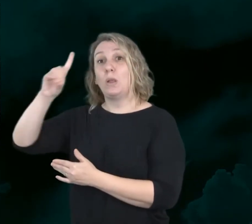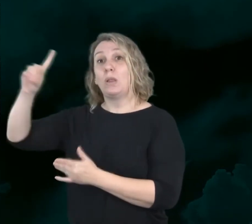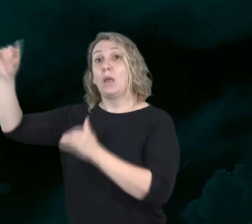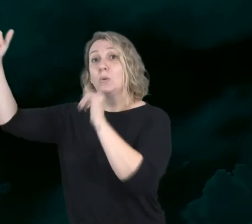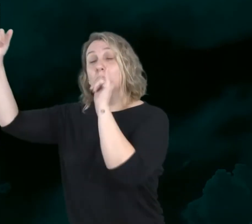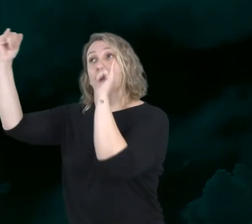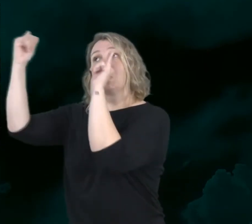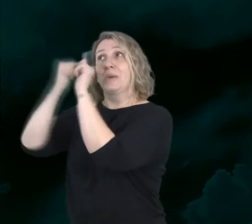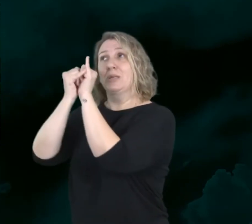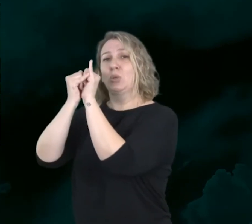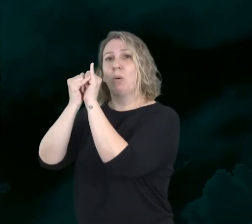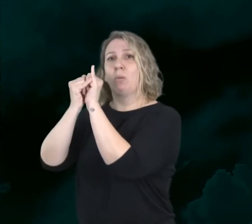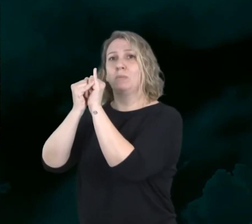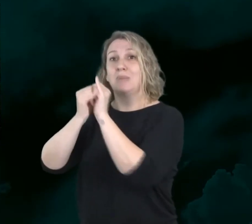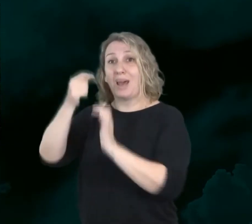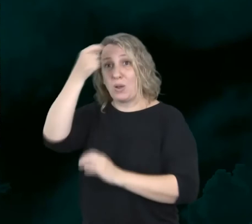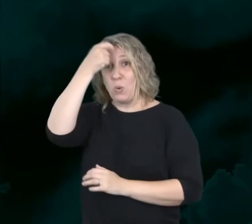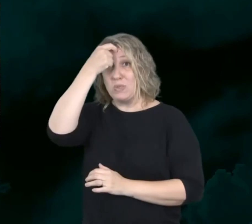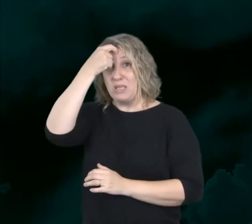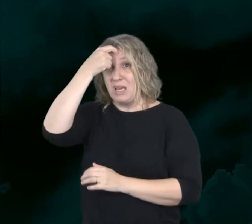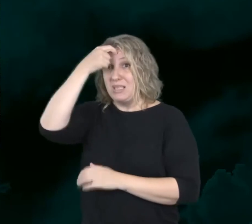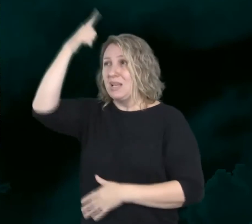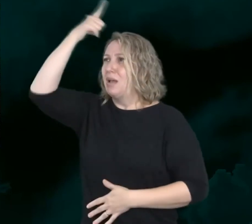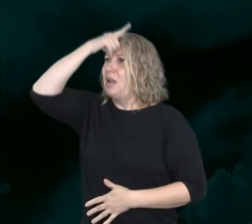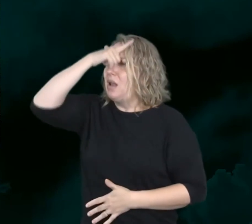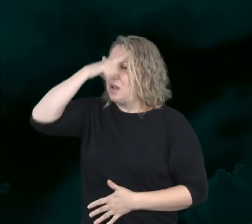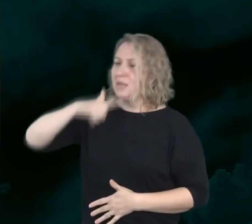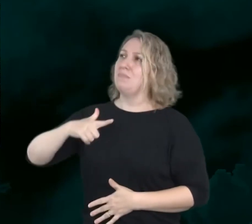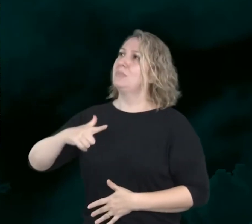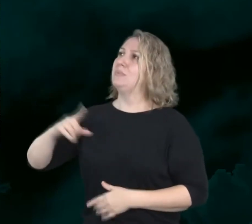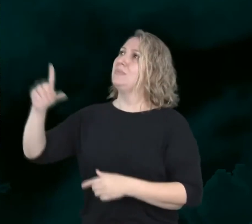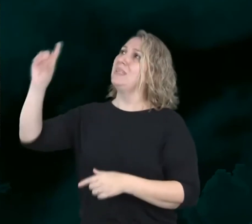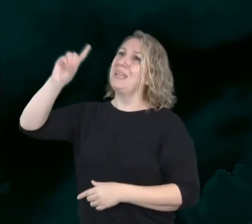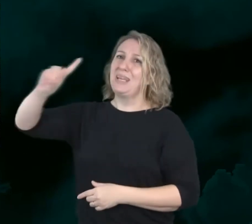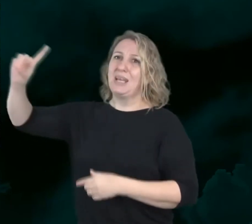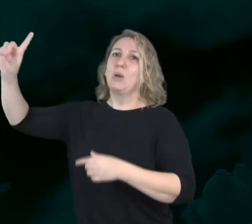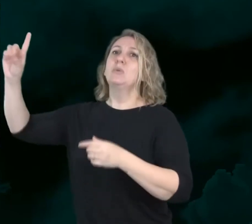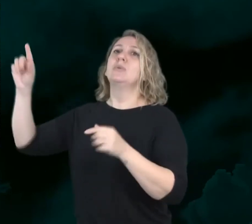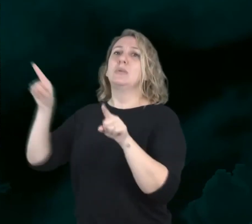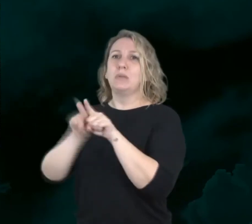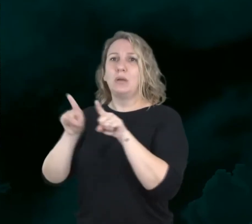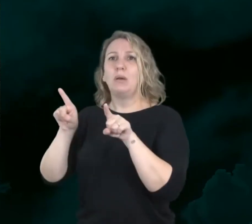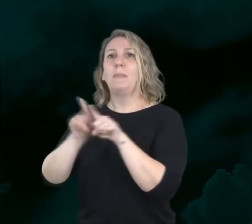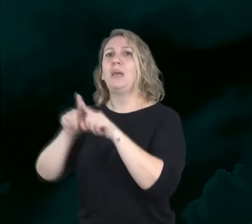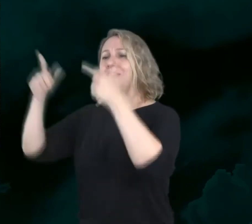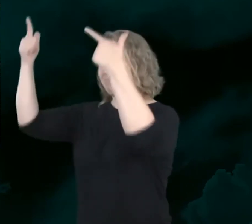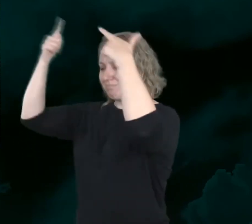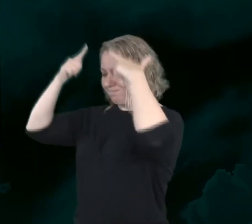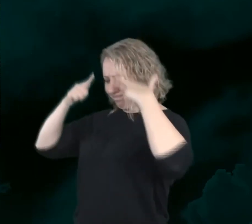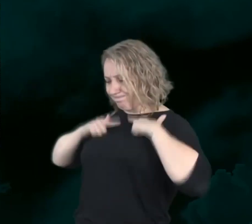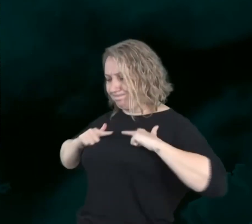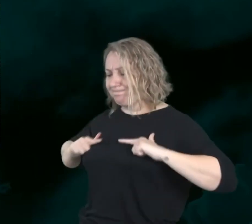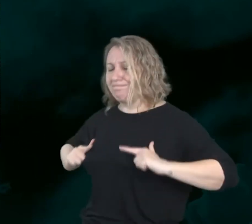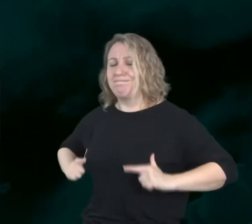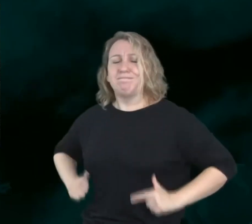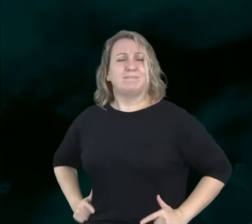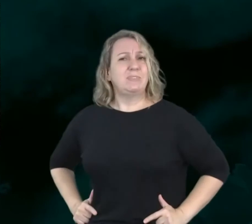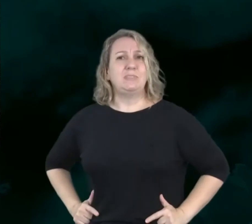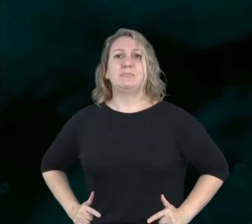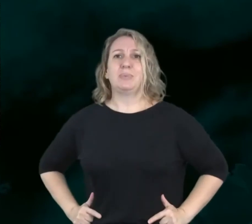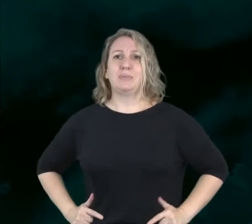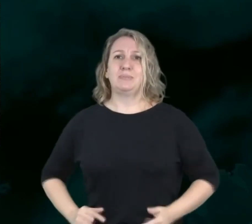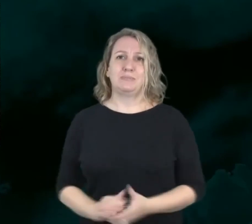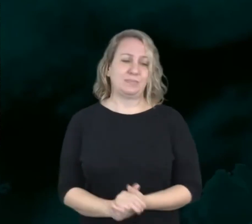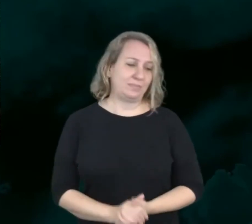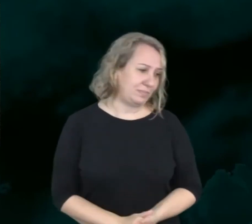consciência, se a gente não trabalha para purificar a nossa consciência, pecamos, não confessamos e está tudo bem, nos